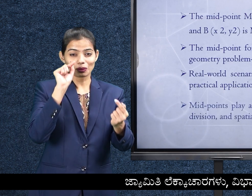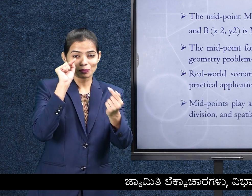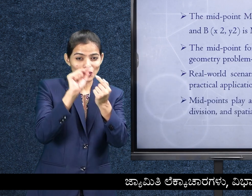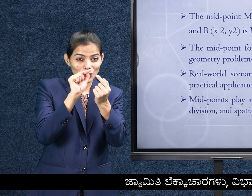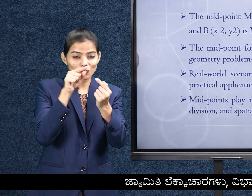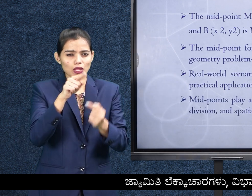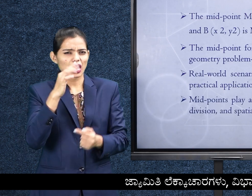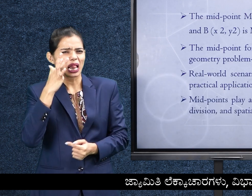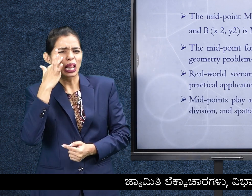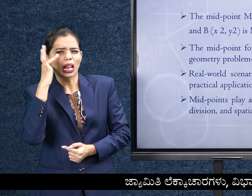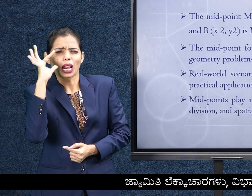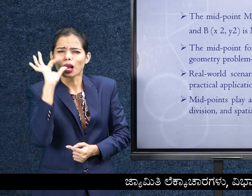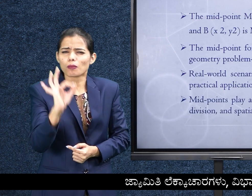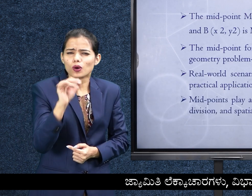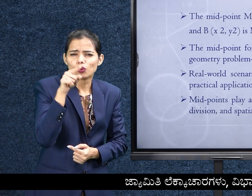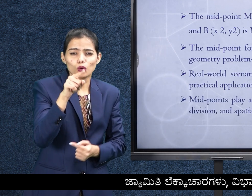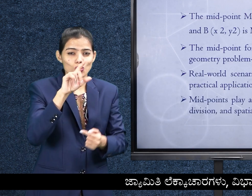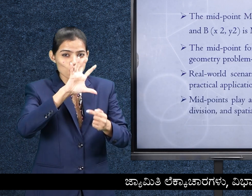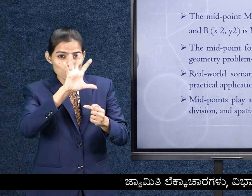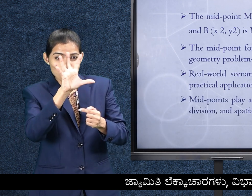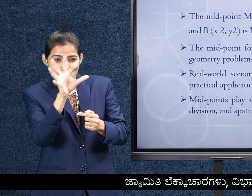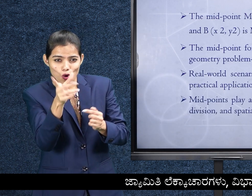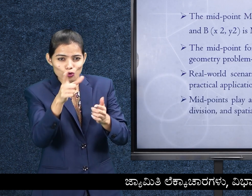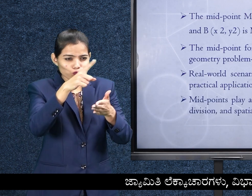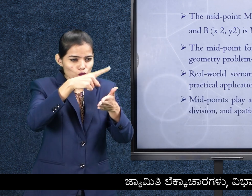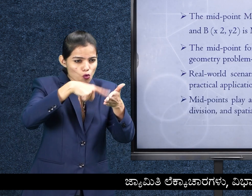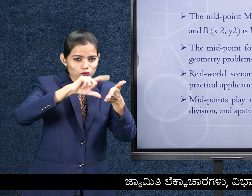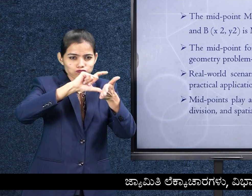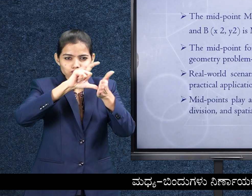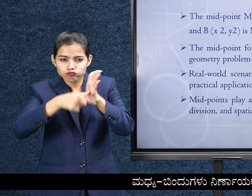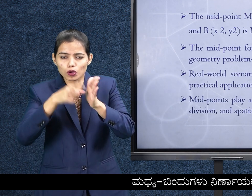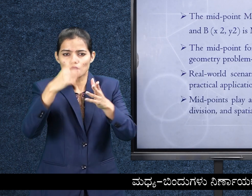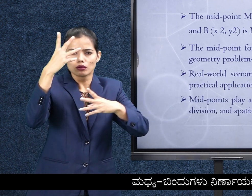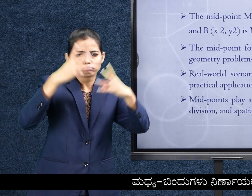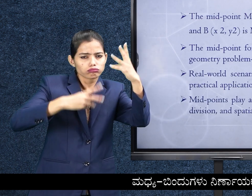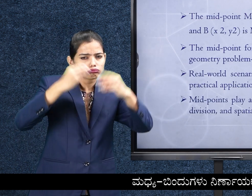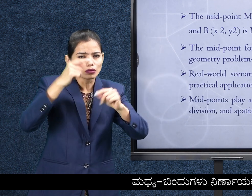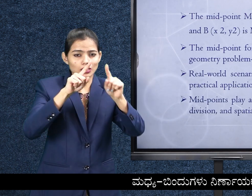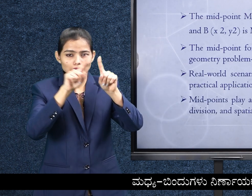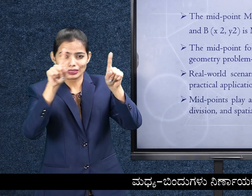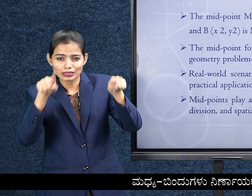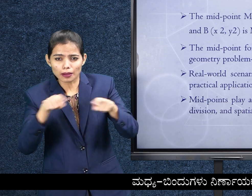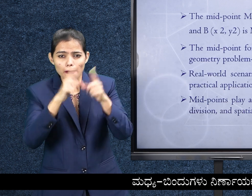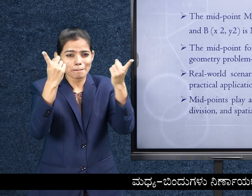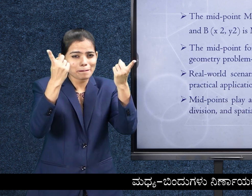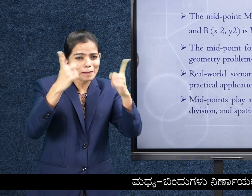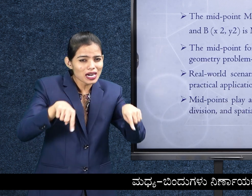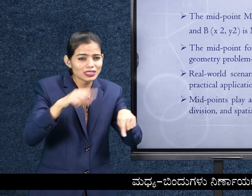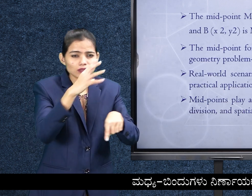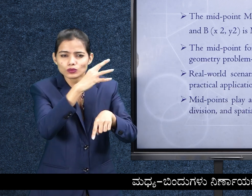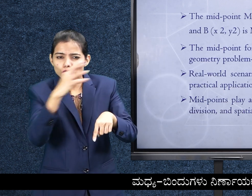ಜ್ಯಾಮಿತಿ ಲೆಕ್ಕಾಚಾರಗಳು ವಿಭಾಗ ಮತ್ತು ಪ್ರಾದೇಶಿಕ ಮಧ್ಯಬಿಂದುಗಳು ನಿರ್ಣಾಯಕ ಪಾತ್ರವನ್ನು ವಹಿಸುತ್ತವೆ.